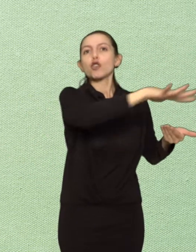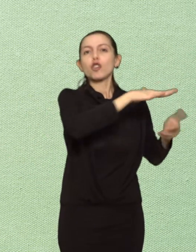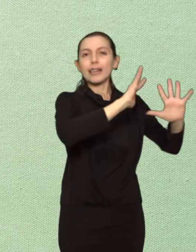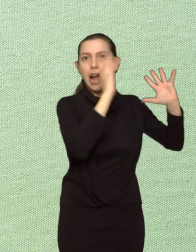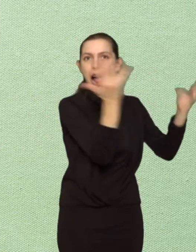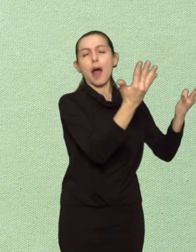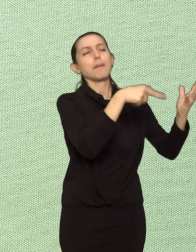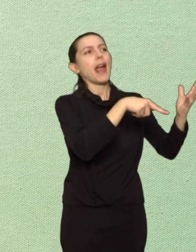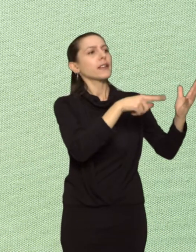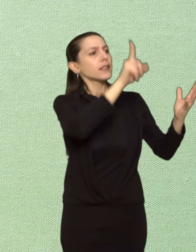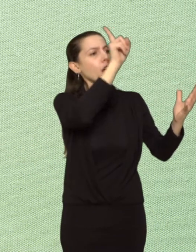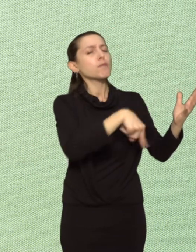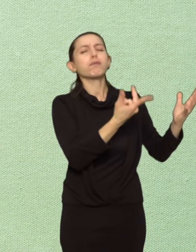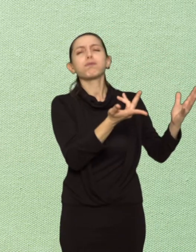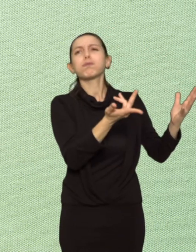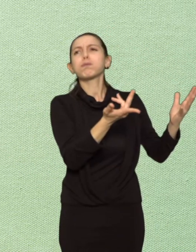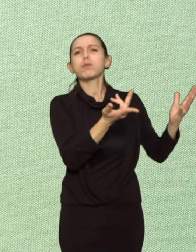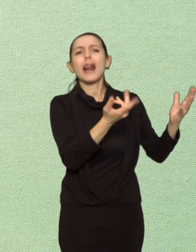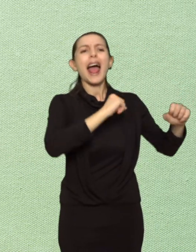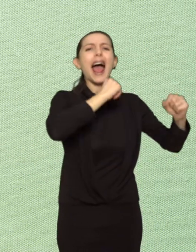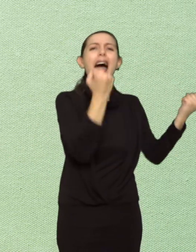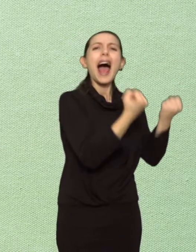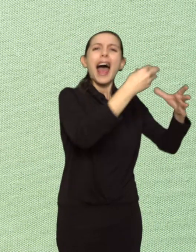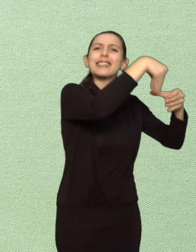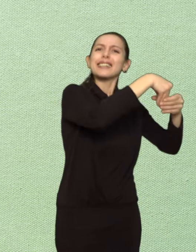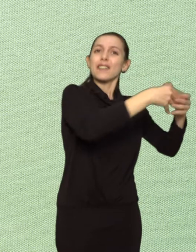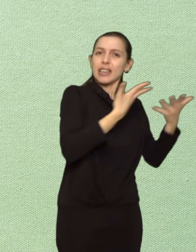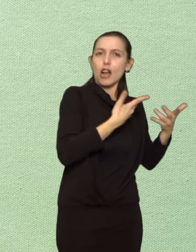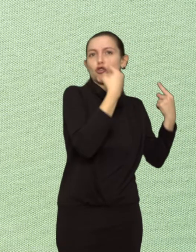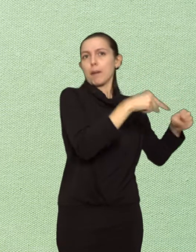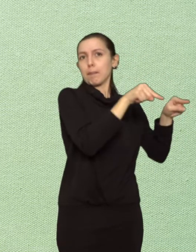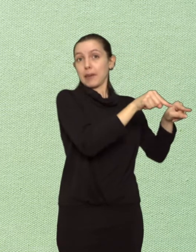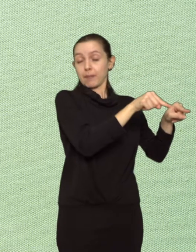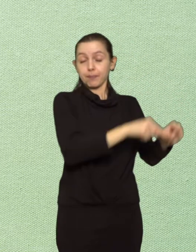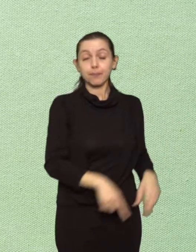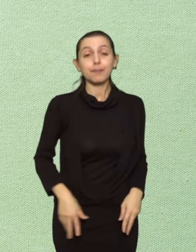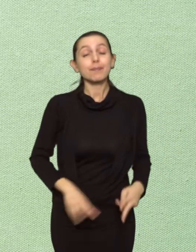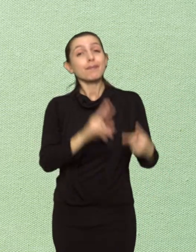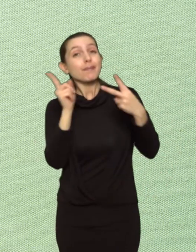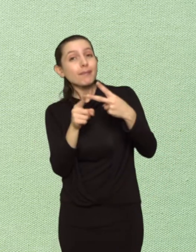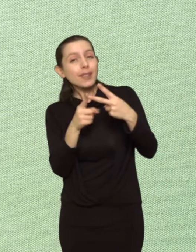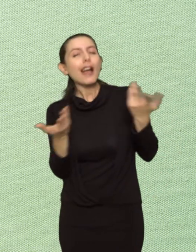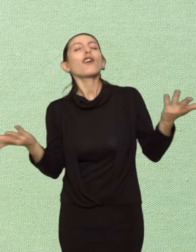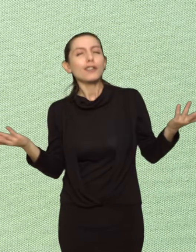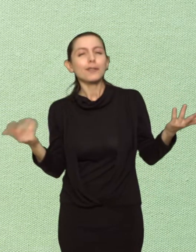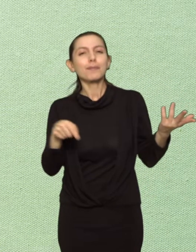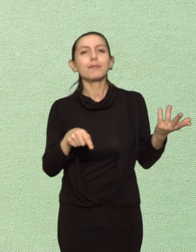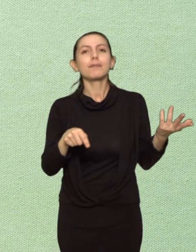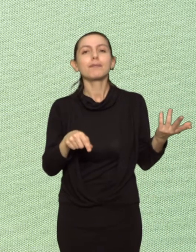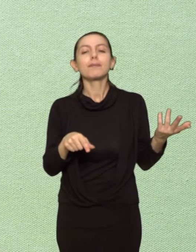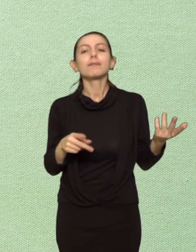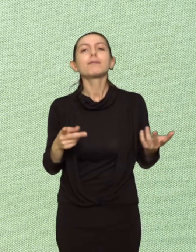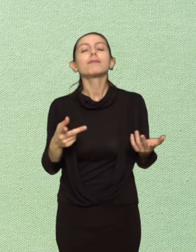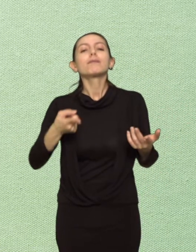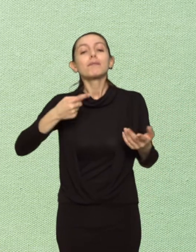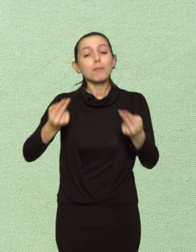all'ambiente, all'insieme delle attività che vengono svolte. L'altro aspetto è quello invece di